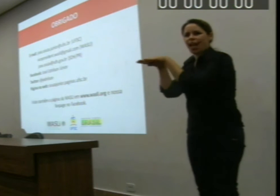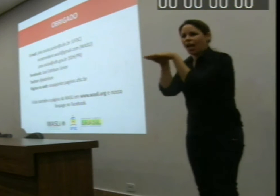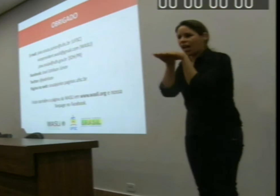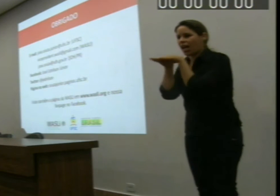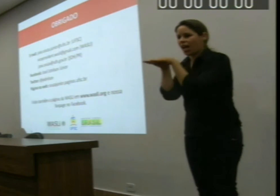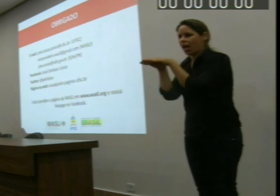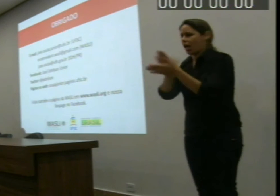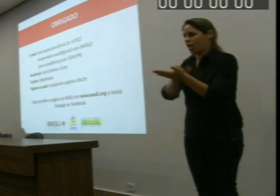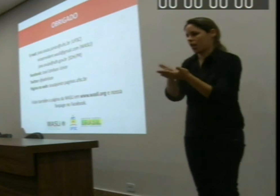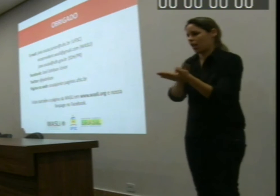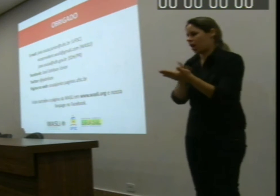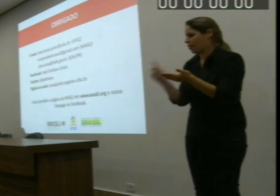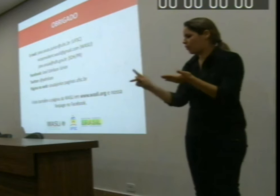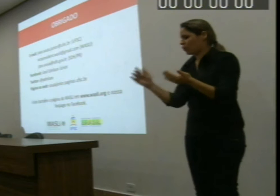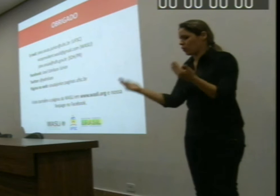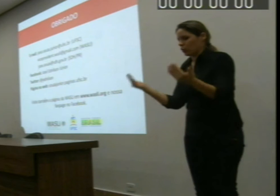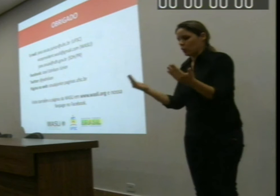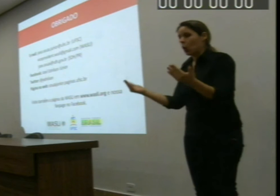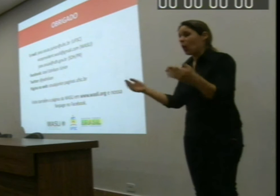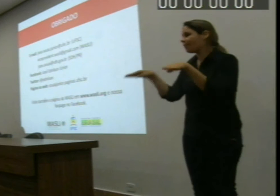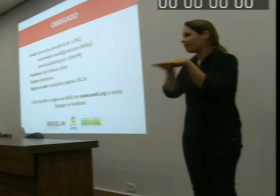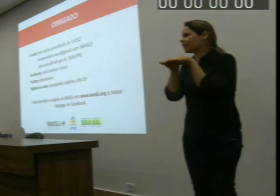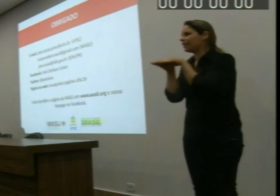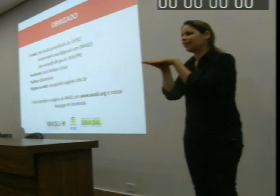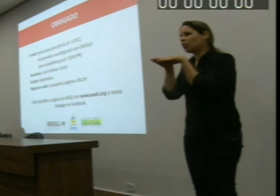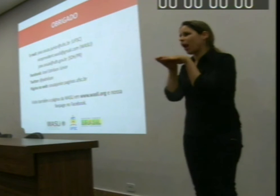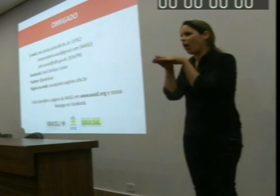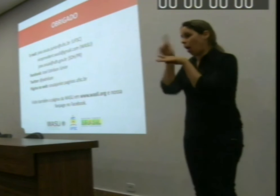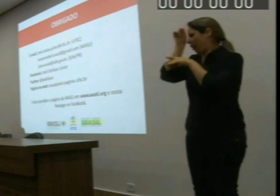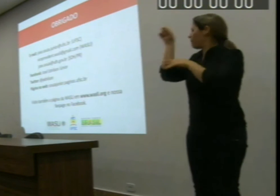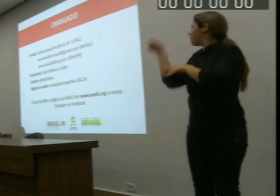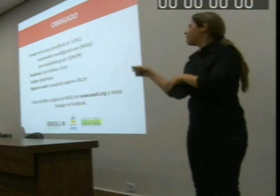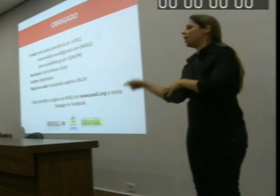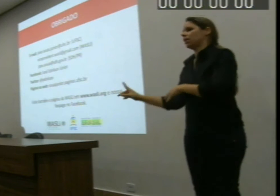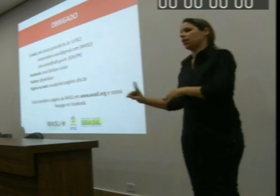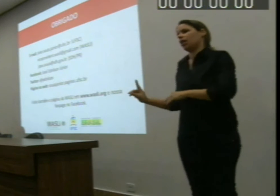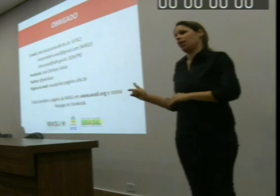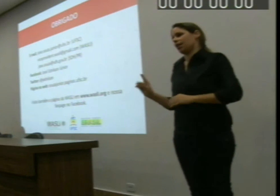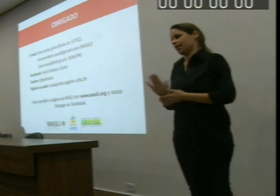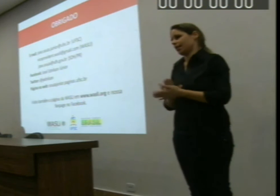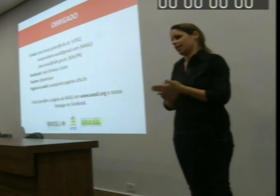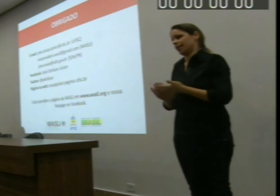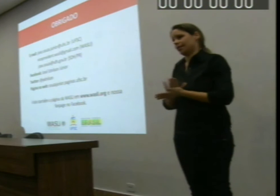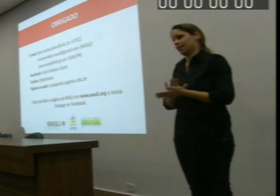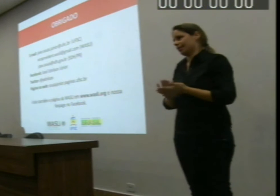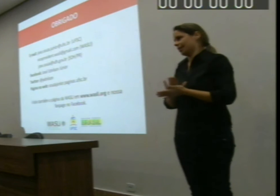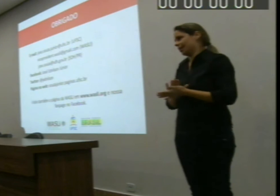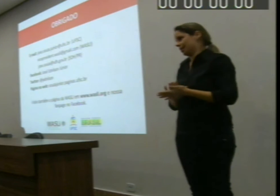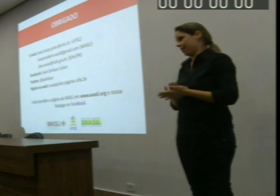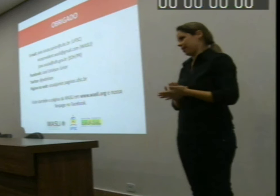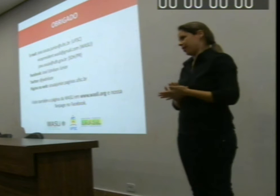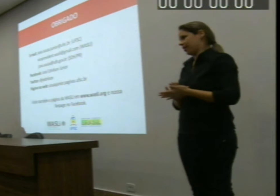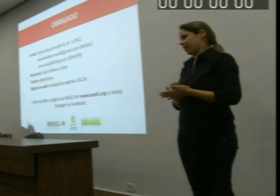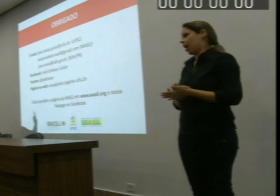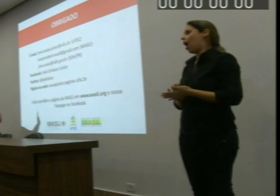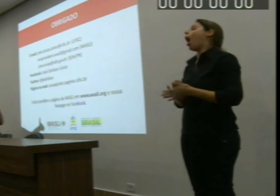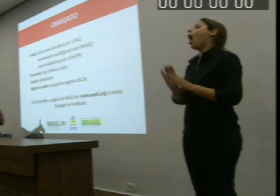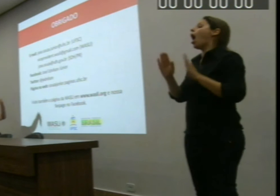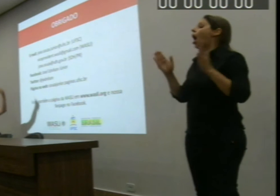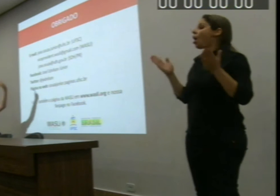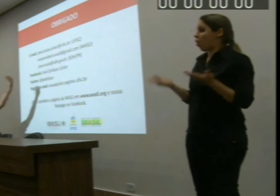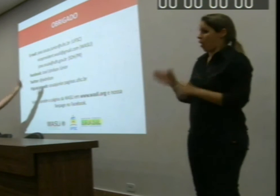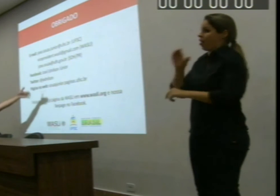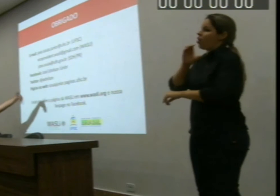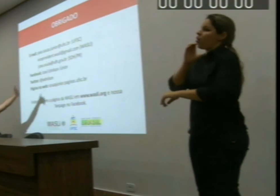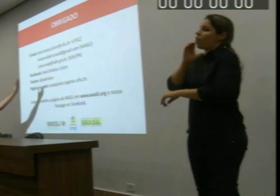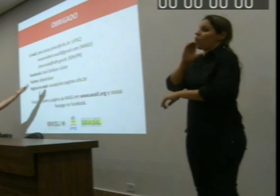não é porque ele conhece a comunidade S que ele manda no professor ele pode sugerir mas ele não manda quem pode mandar no professor é a coordenação